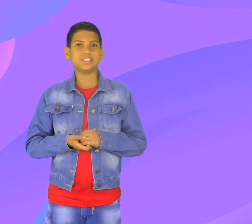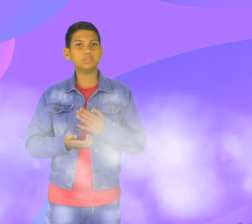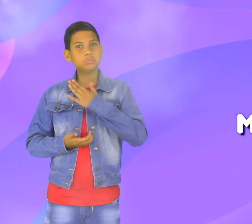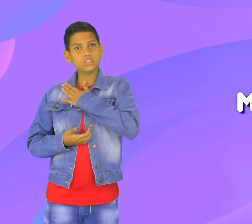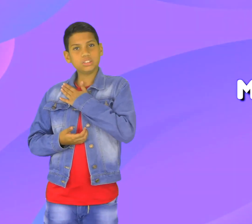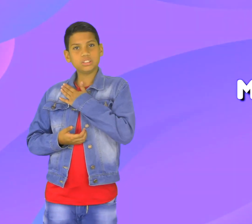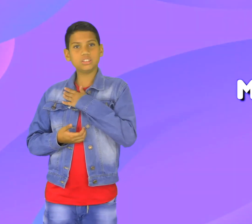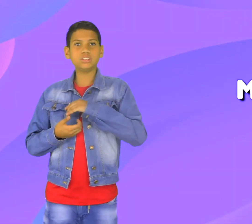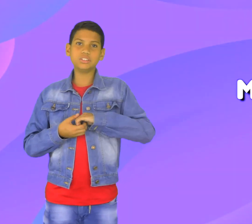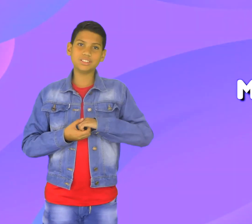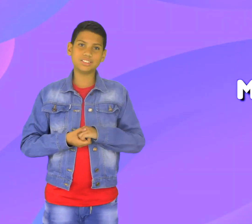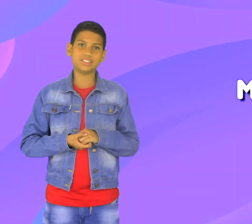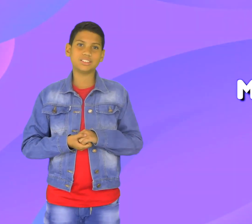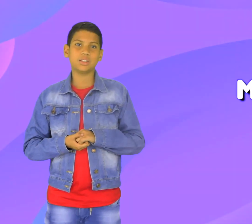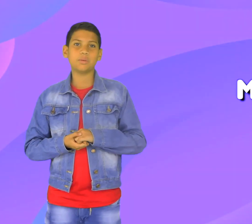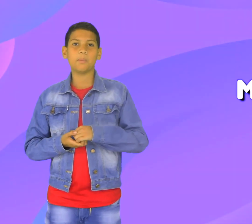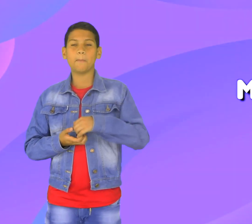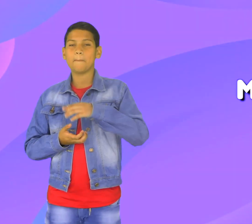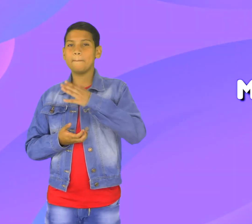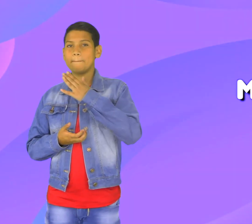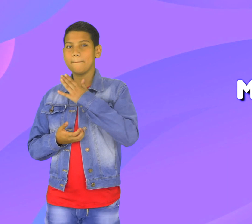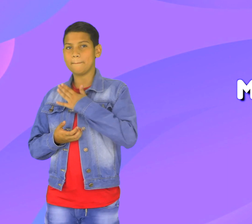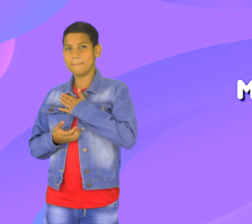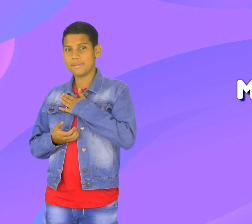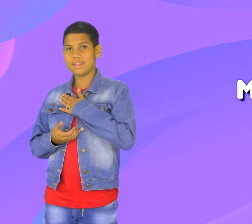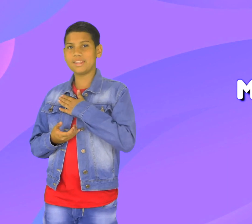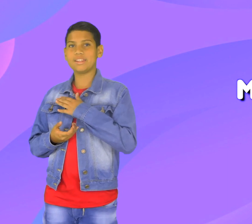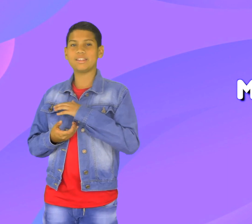Mi. Mi.